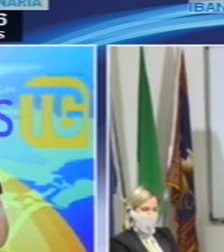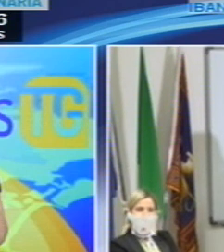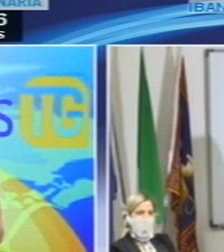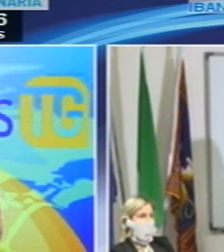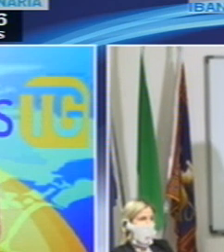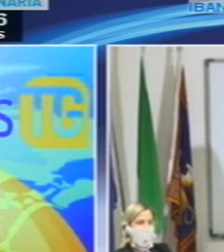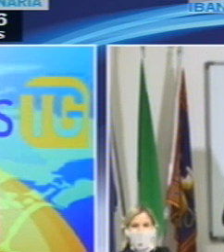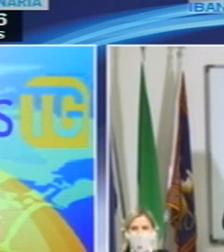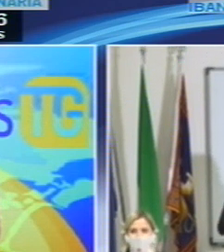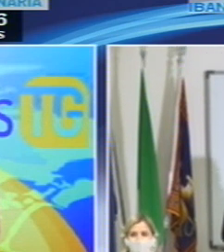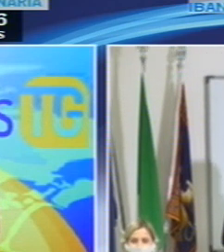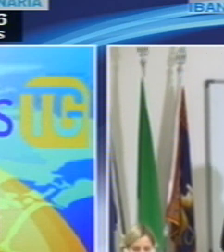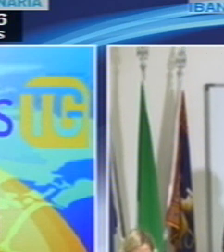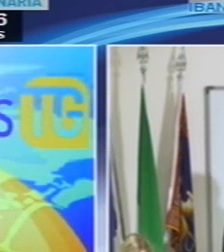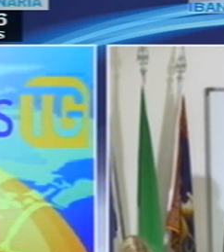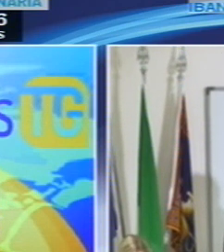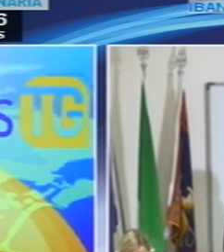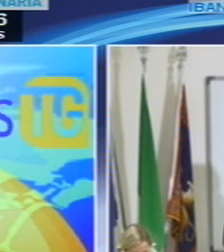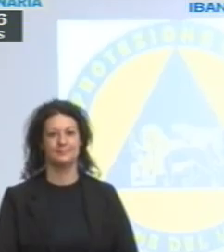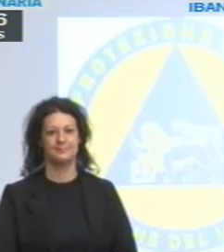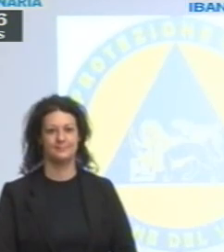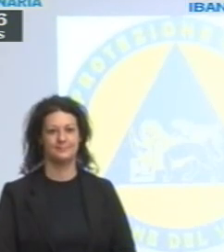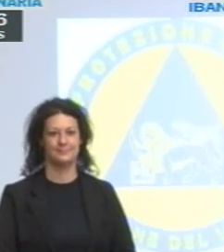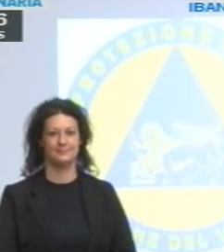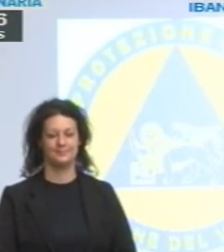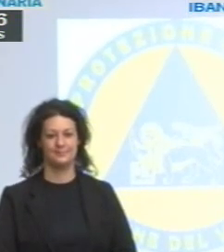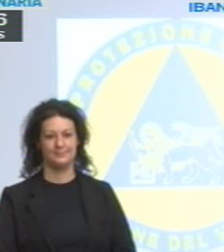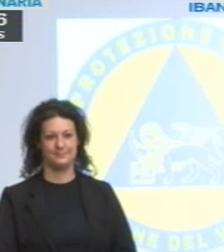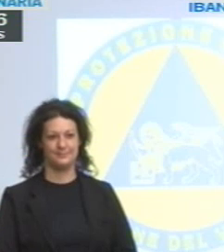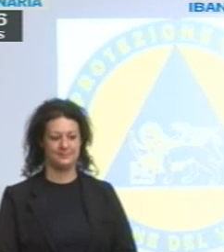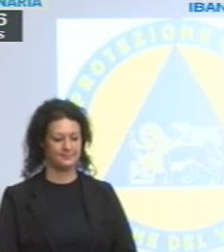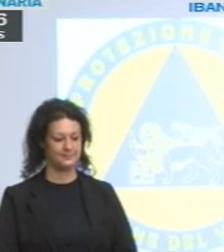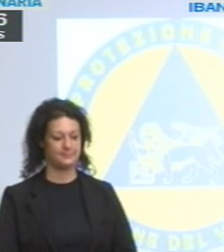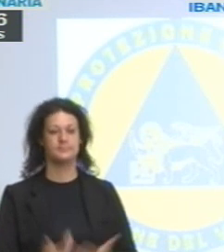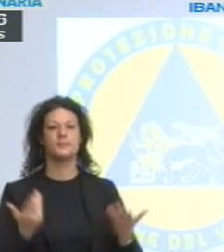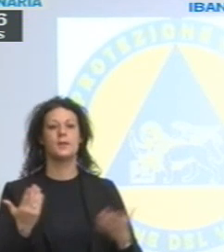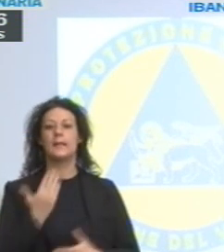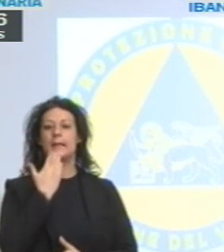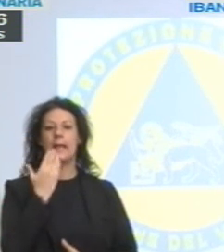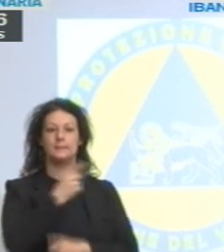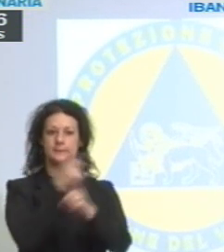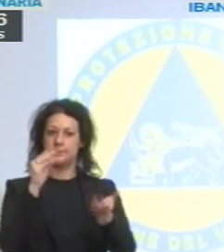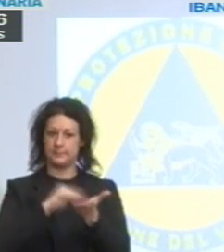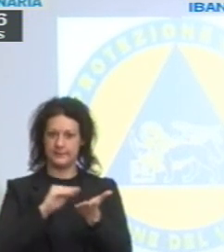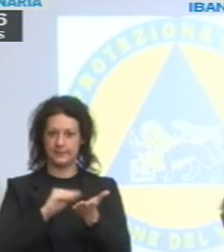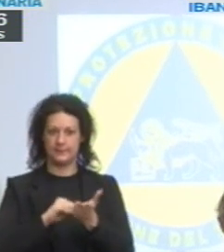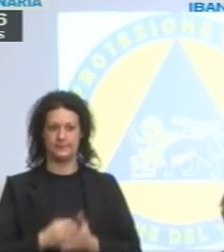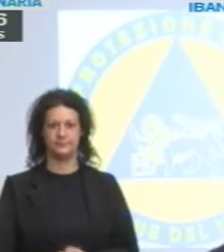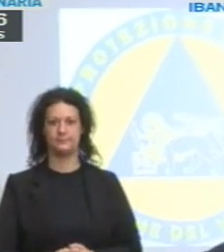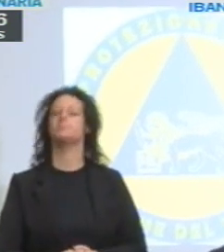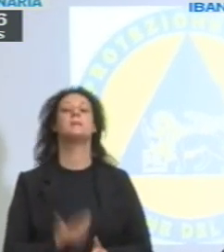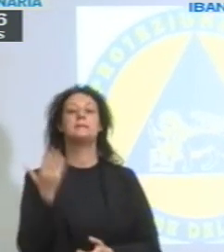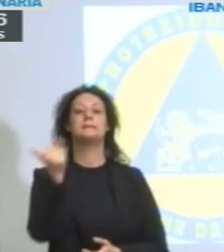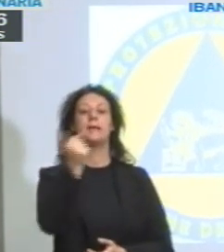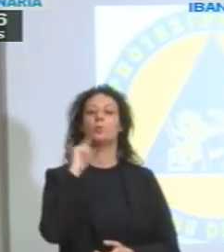quindi lasciamo subito la parola a loro. E, intanto grazie per essere qui. Un